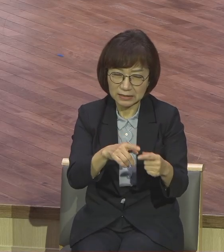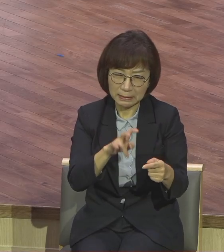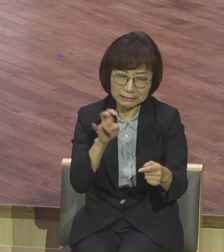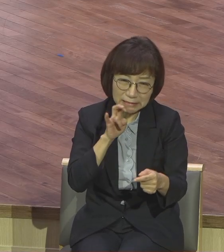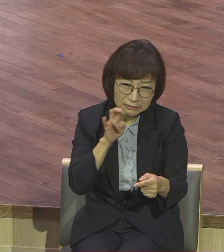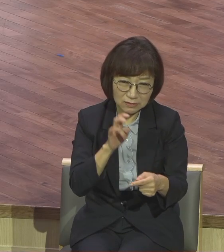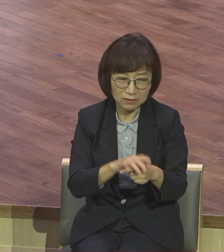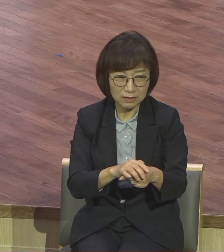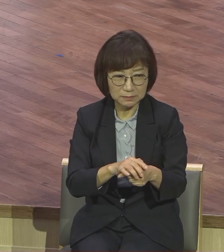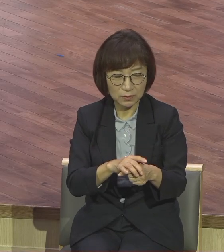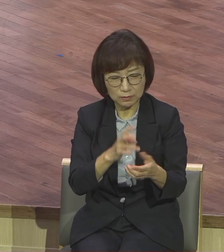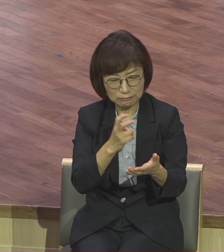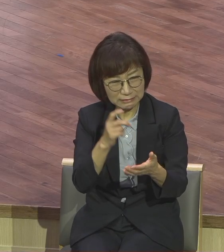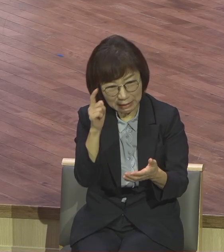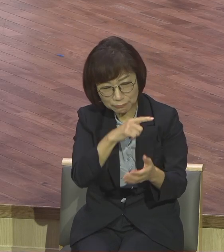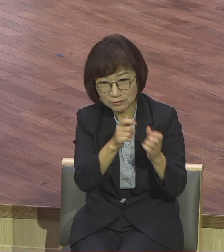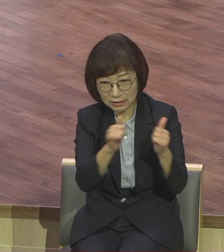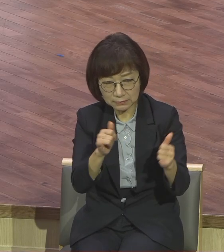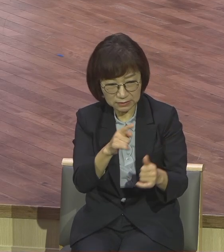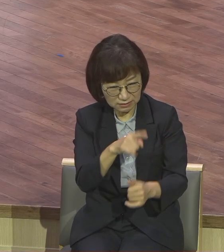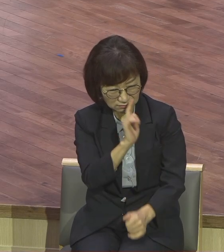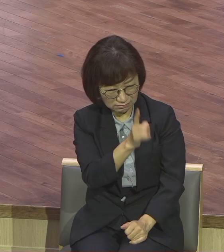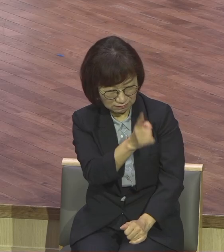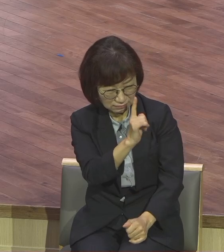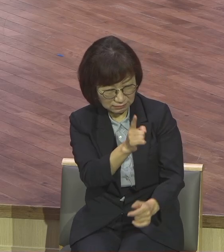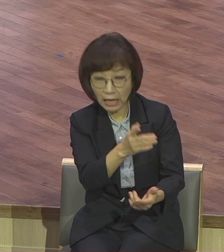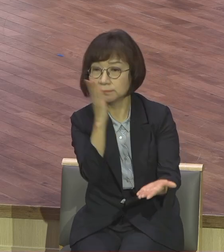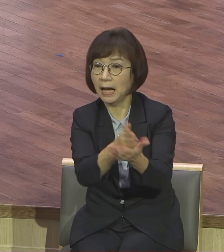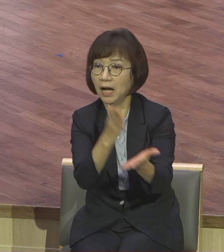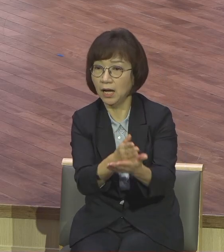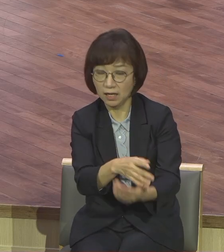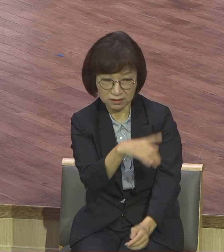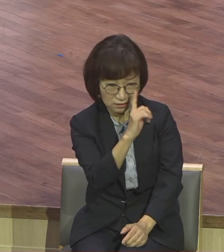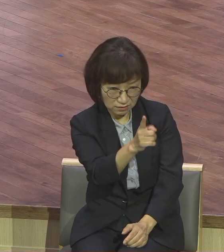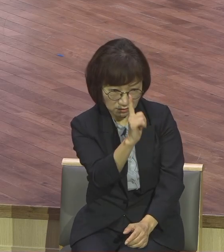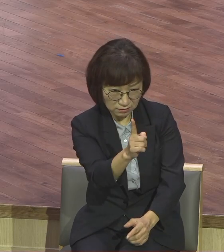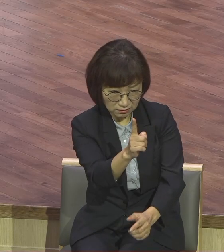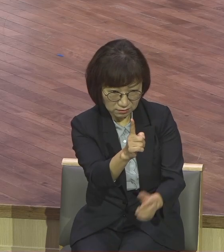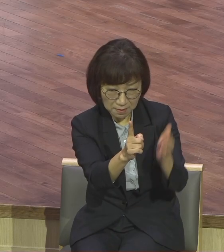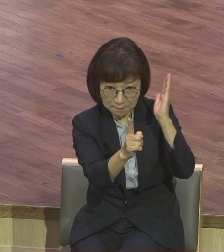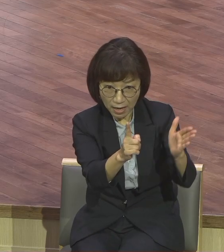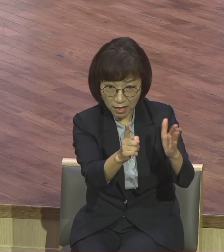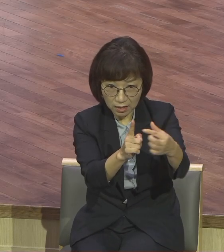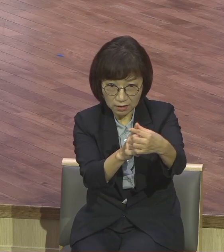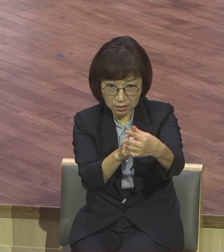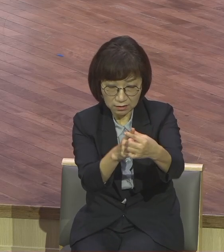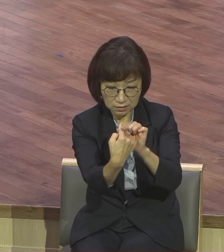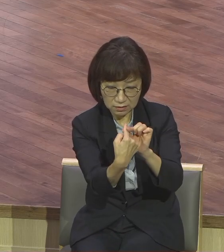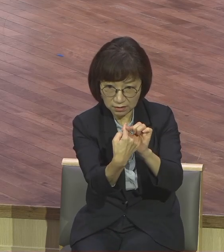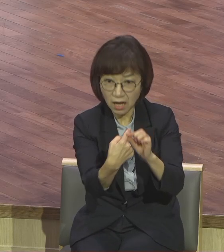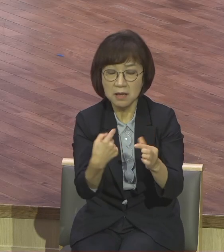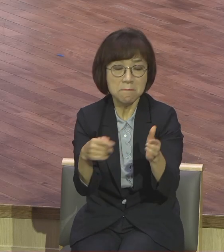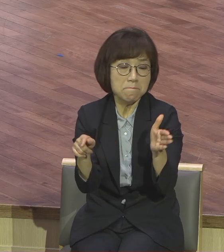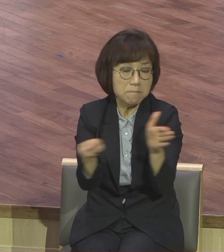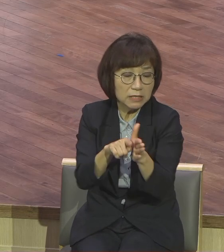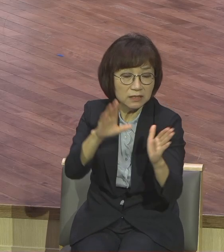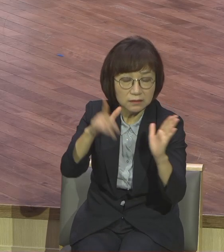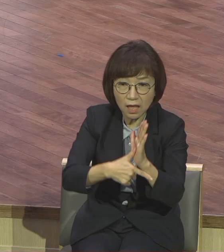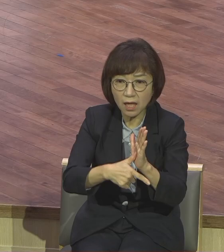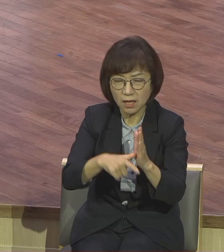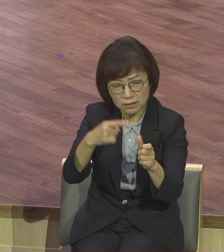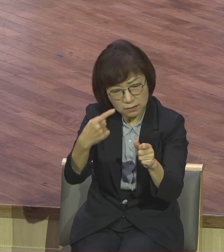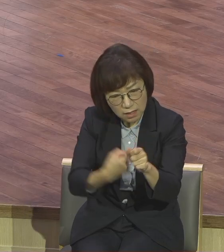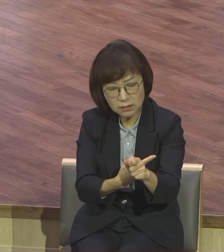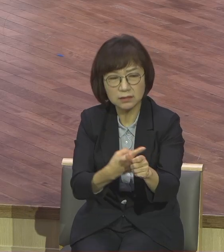말이에요. 본인 스스로도 자신도 정죄하지 말고 믿는 순간 자연스럽게 의인으로